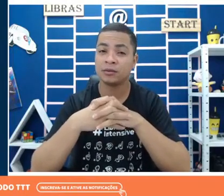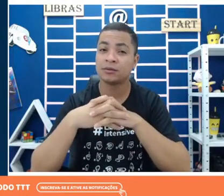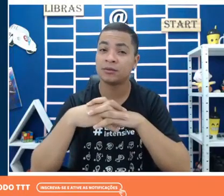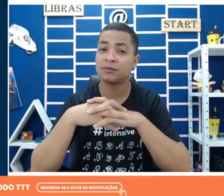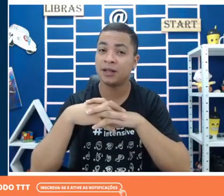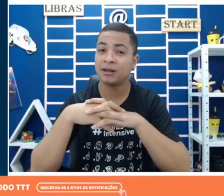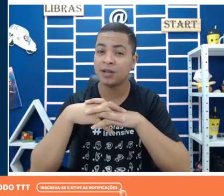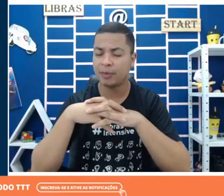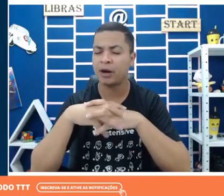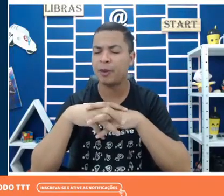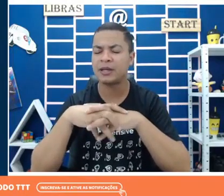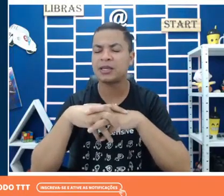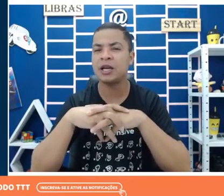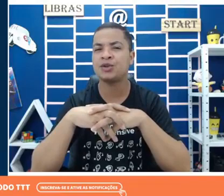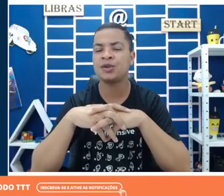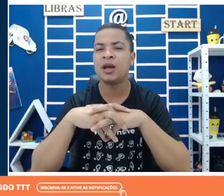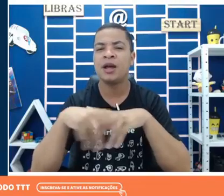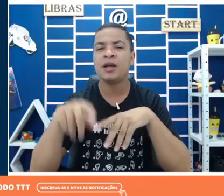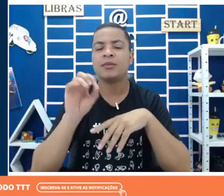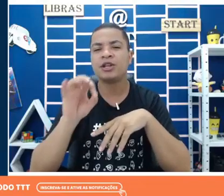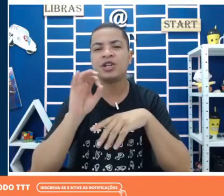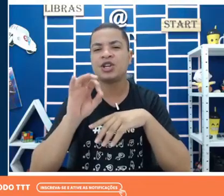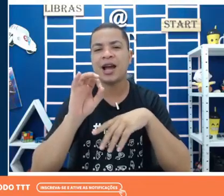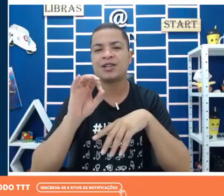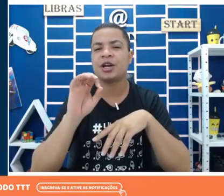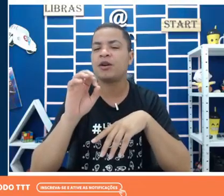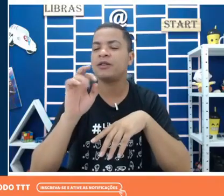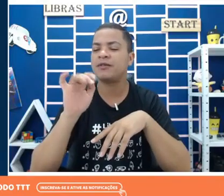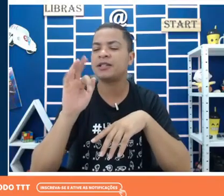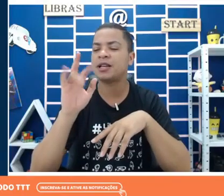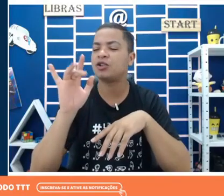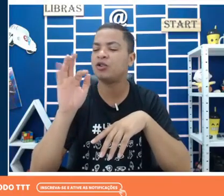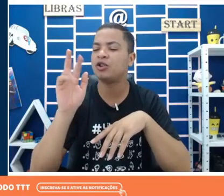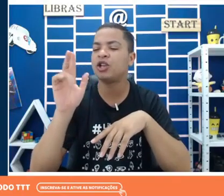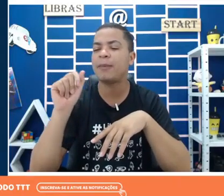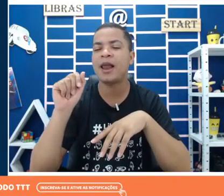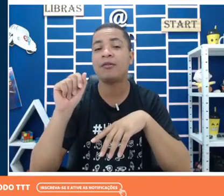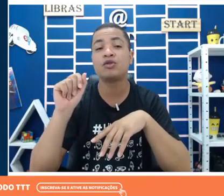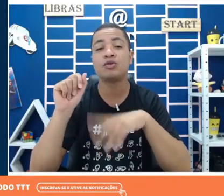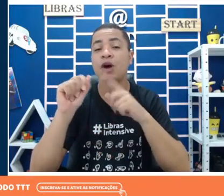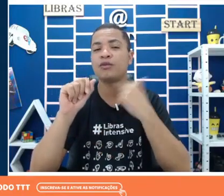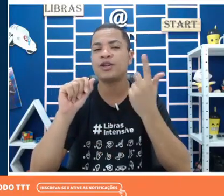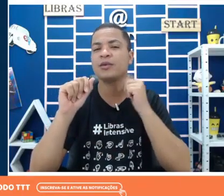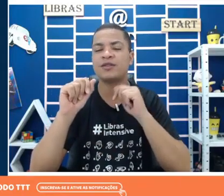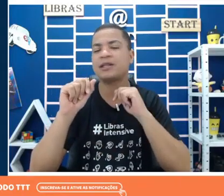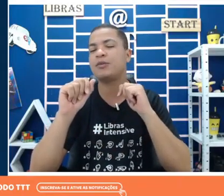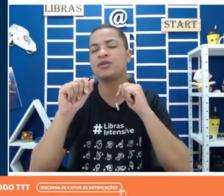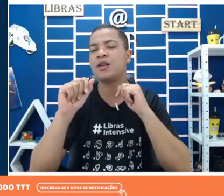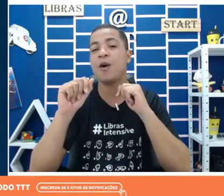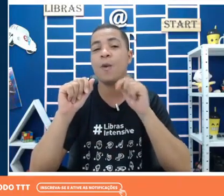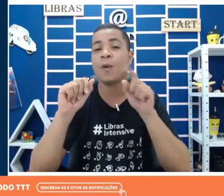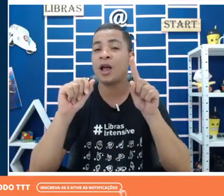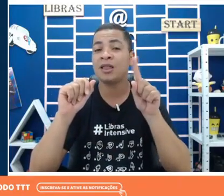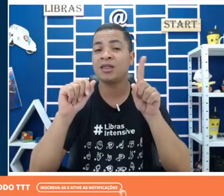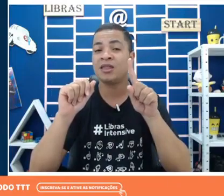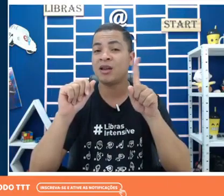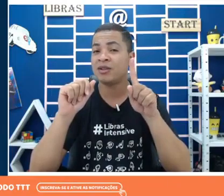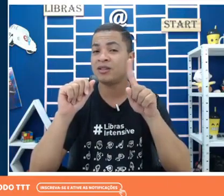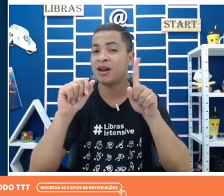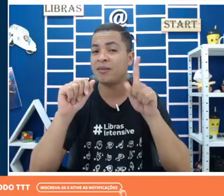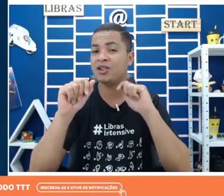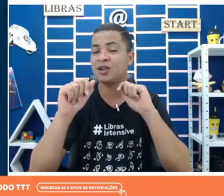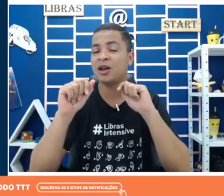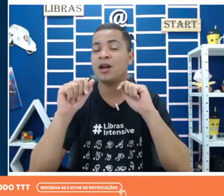português? Já parou para pensar nisso? Tem muita gente que acha que quando você faz a datilologia da palavra, o surdo automaticamente vai saber o sinal.